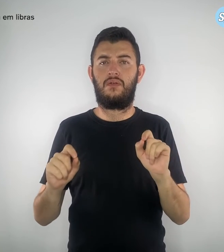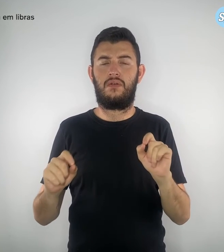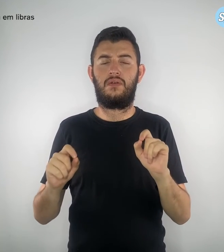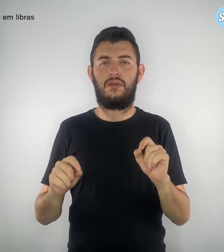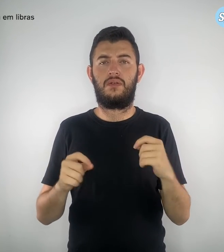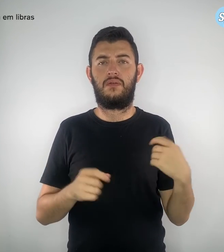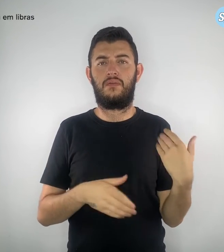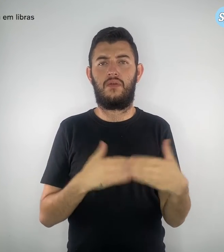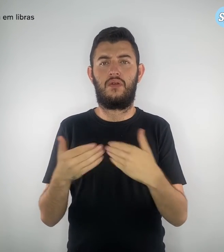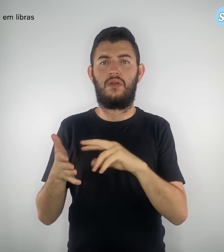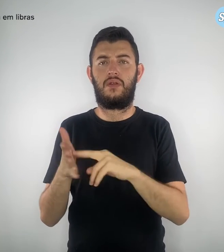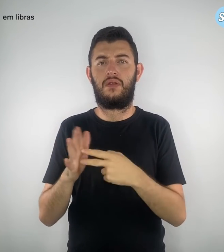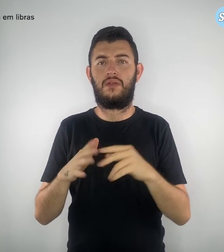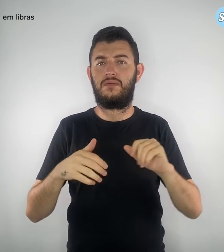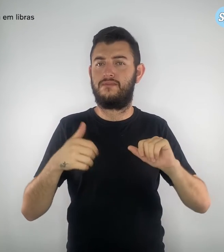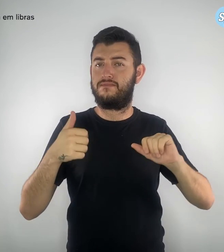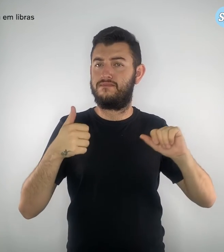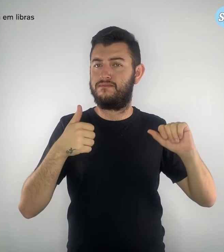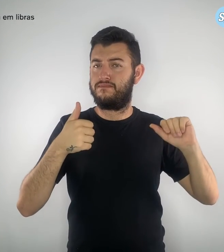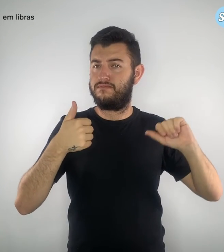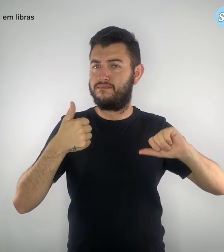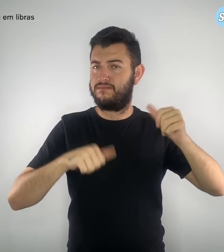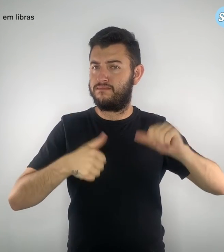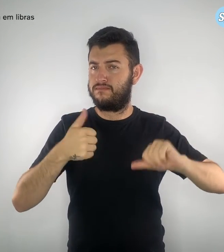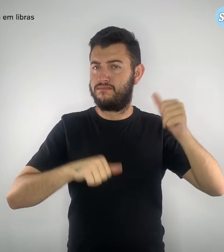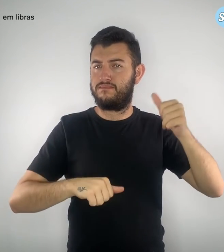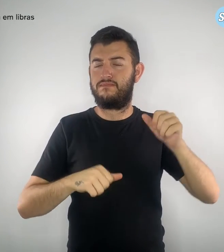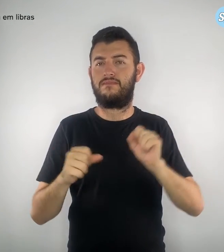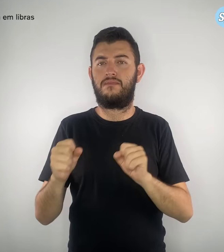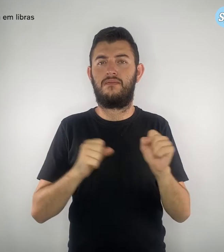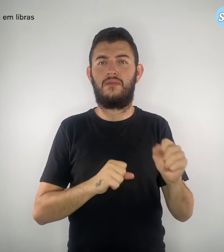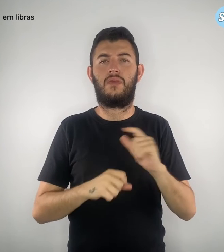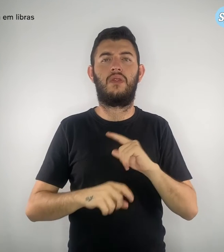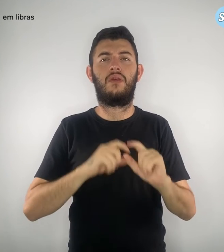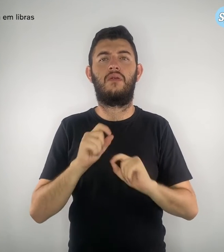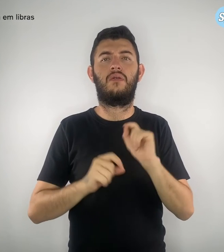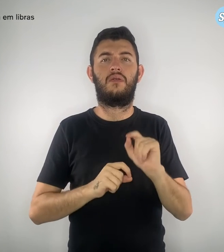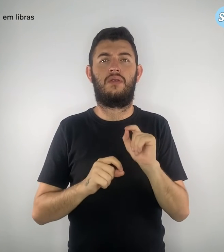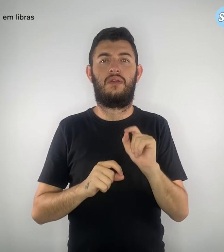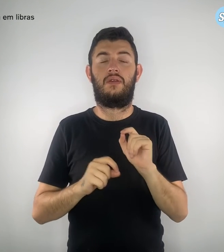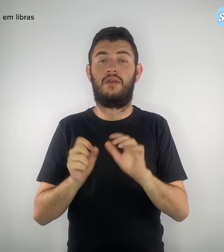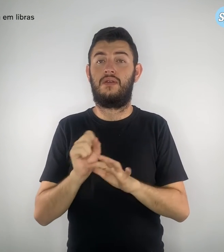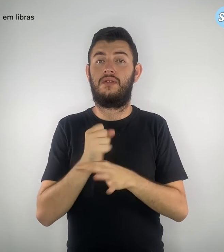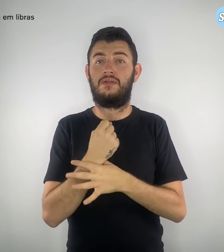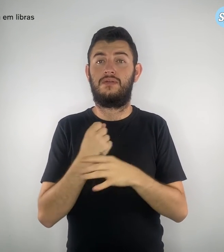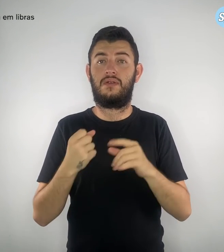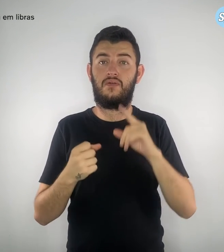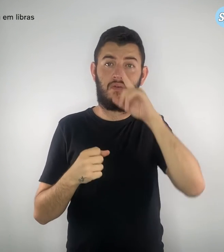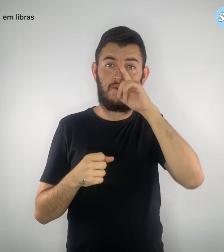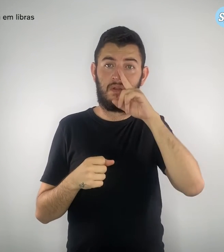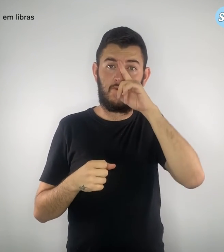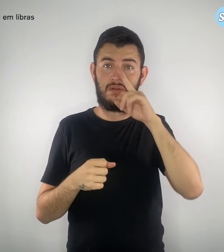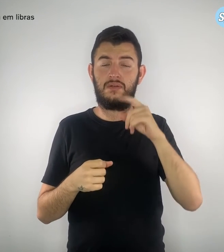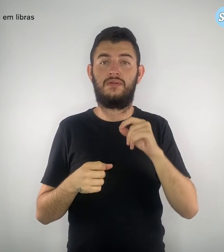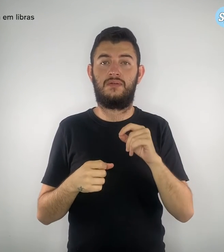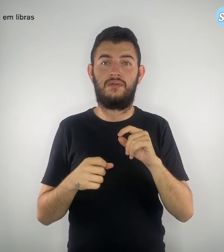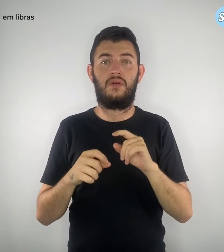de avaliação, podendo culminar na quebra da estabilidade do servidor e para